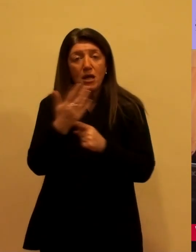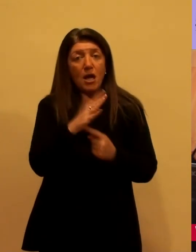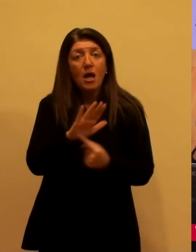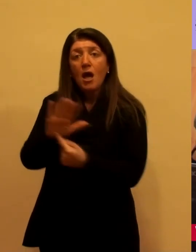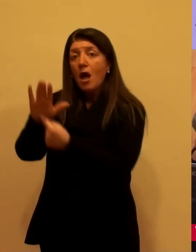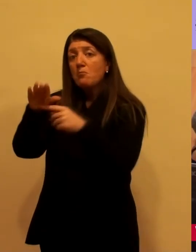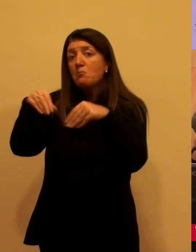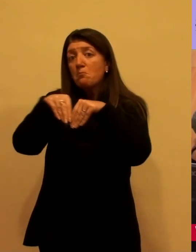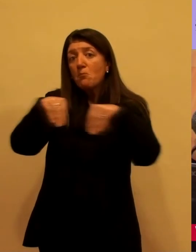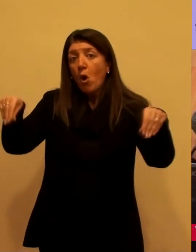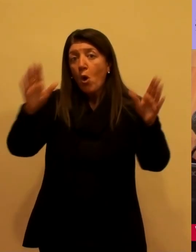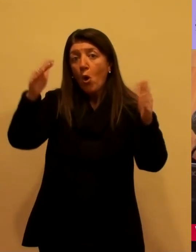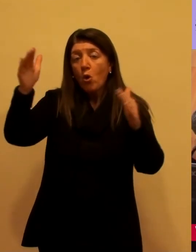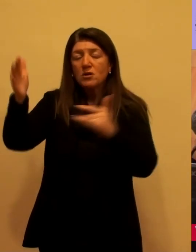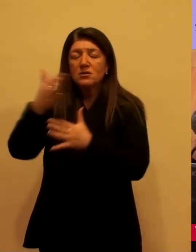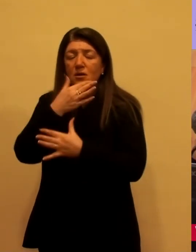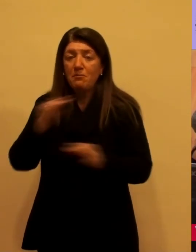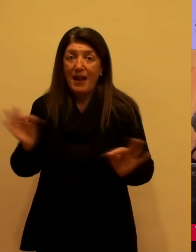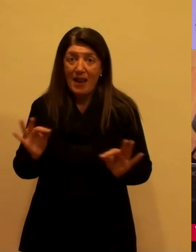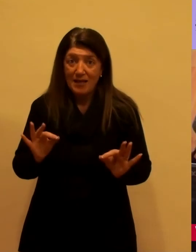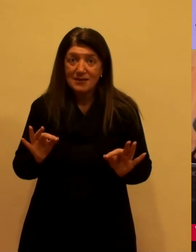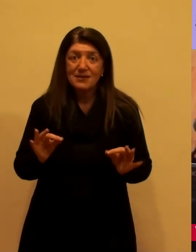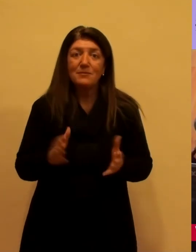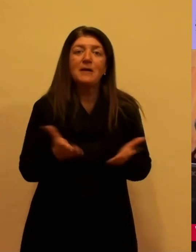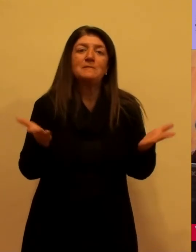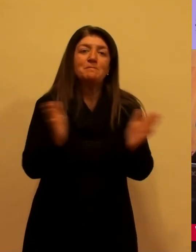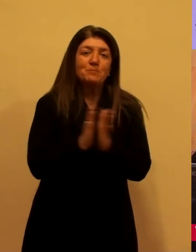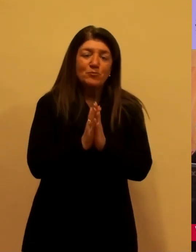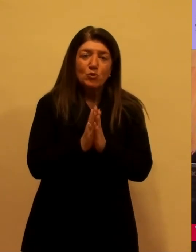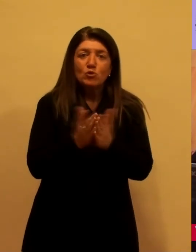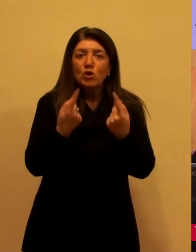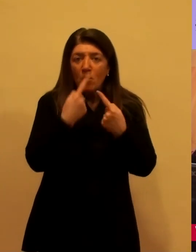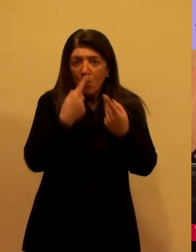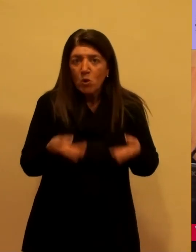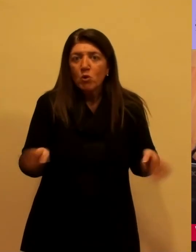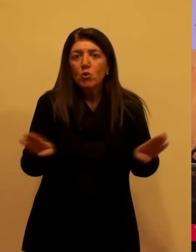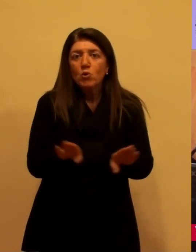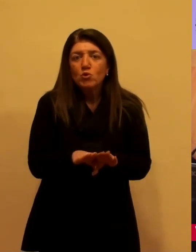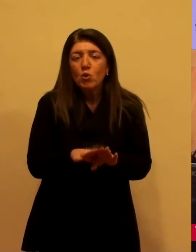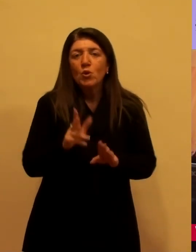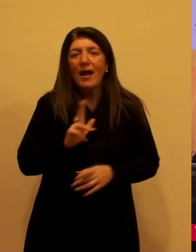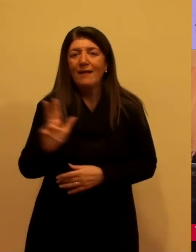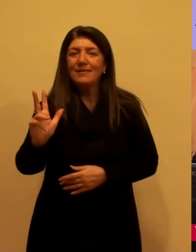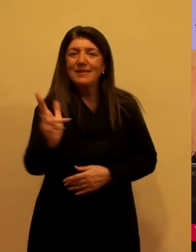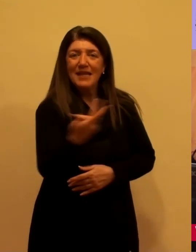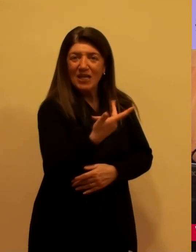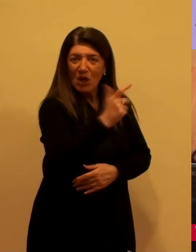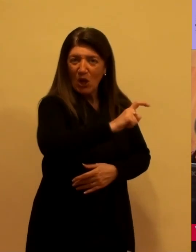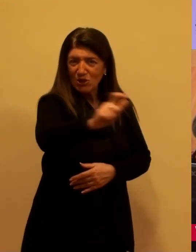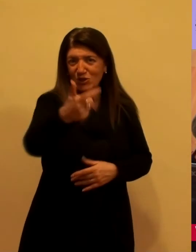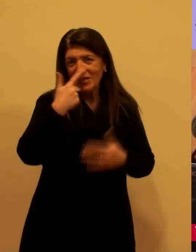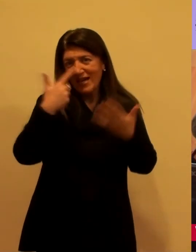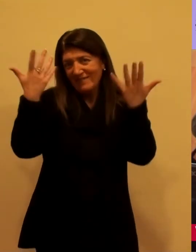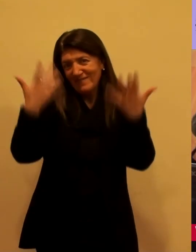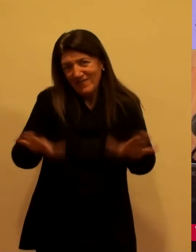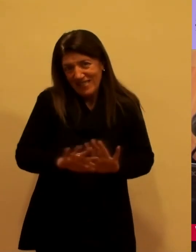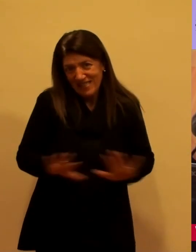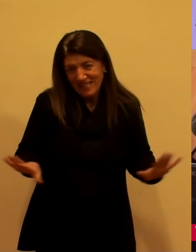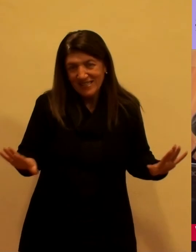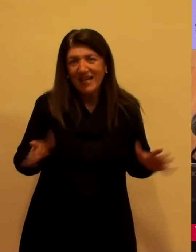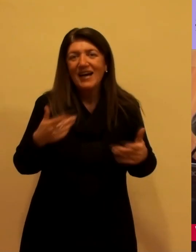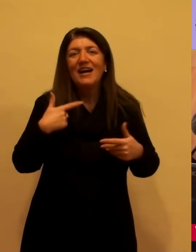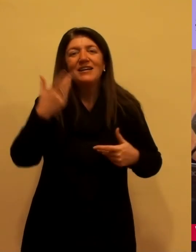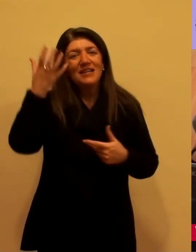Sì. Siamo ahimè in chiusura, purtroppo il tempo trilogia tiranno. È finita. Ricordiamo magari i contatti